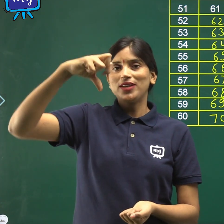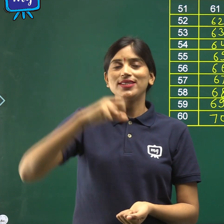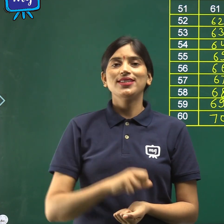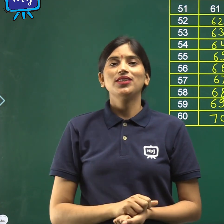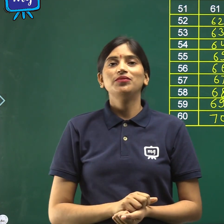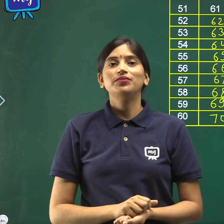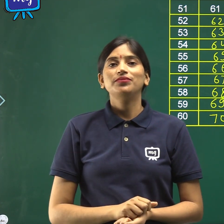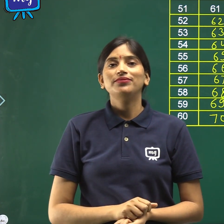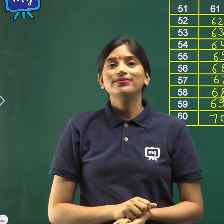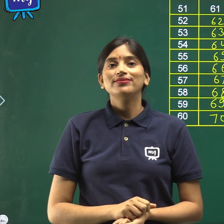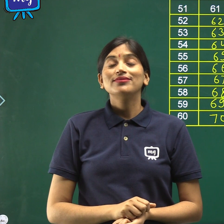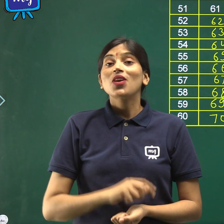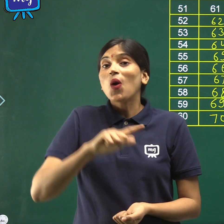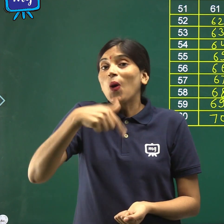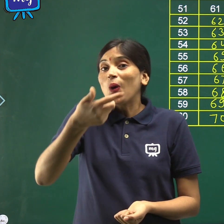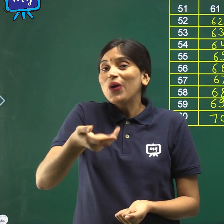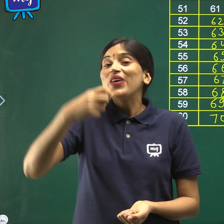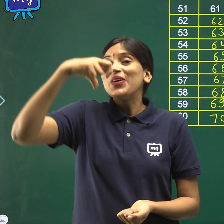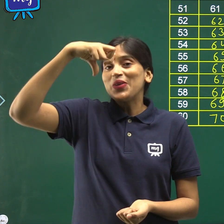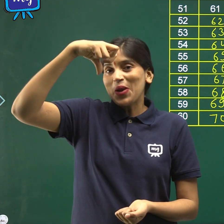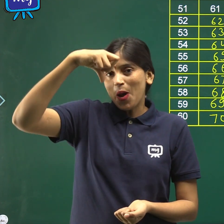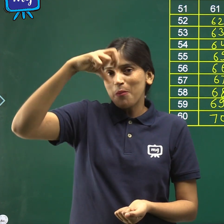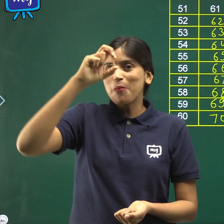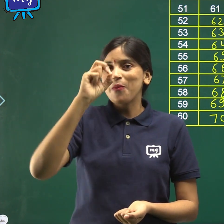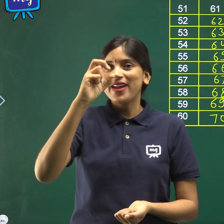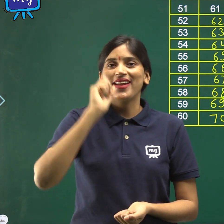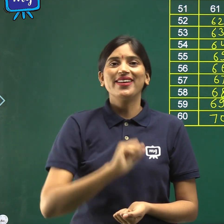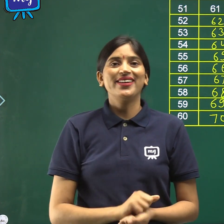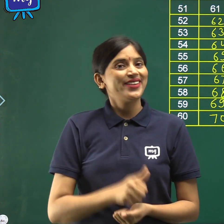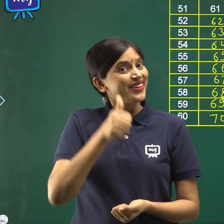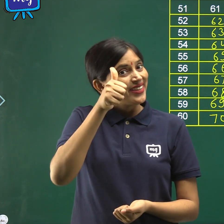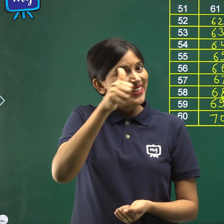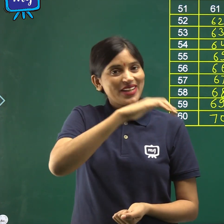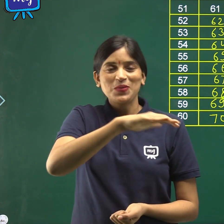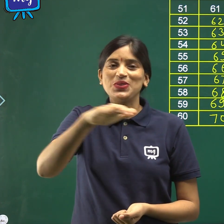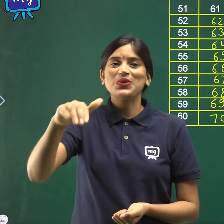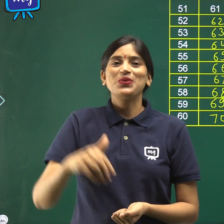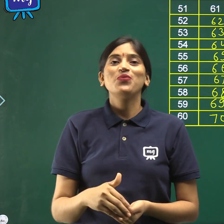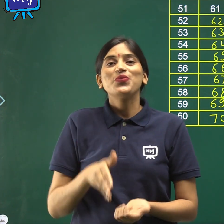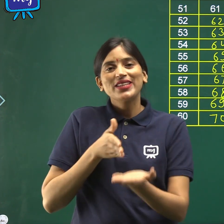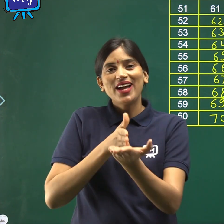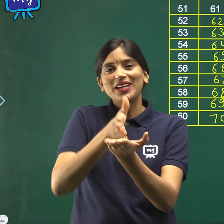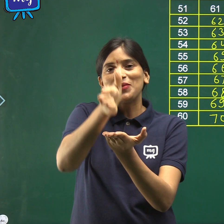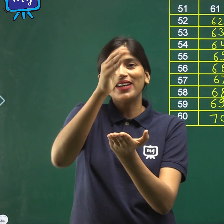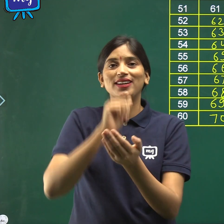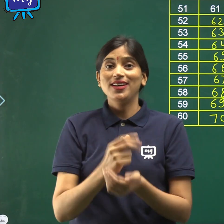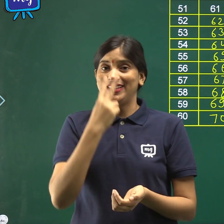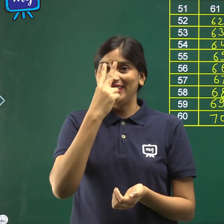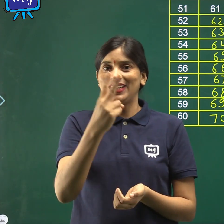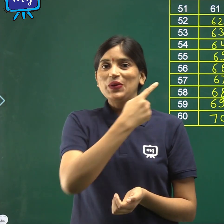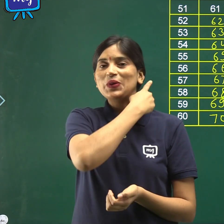89 और 90। ठीक है बच्चों, आगे बढ़ें।